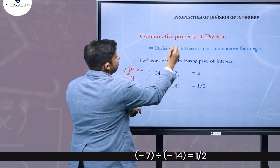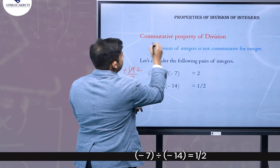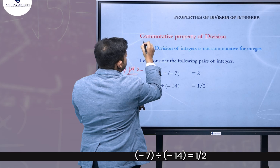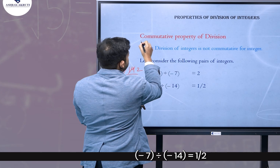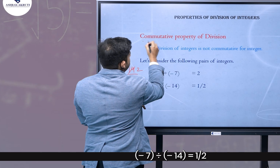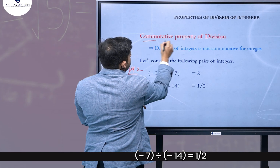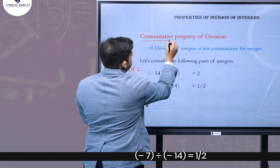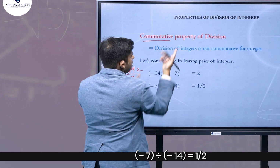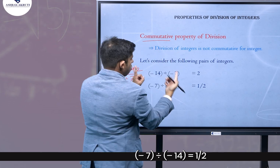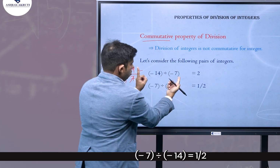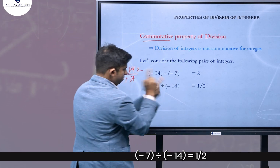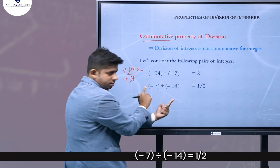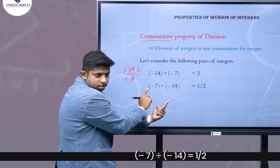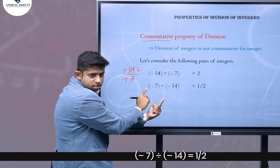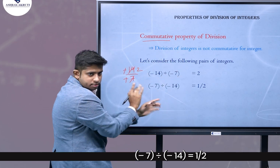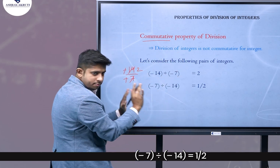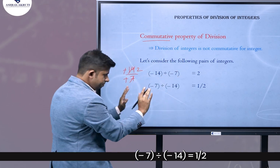-7 divided by -14 equals to 1/2.